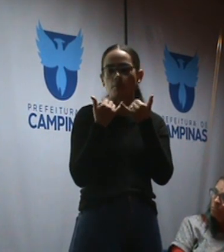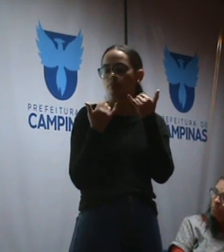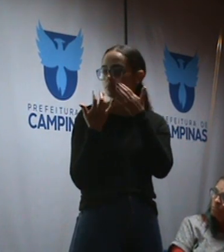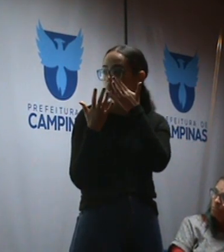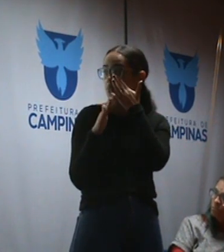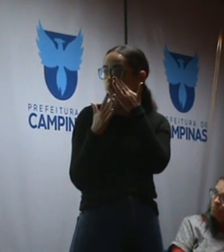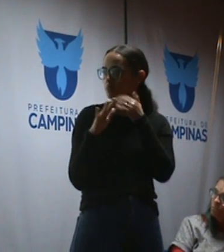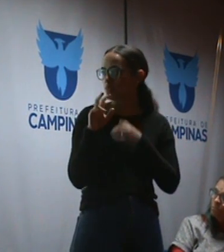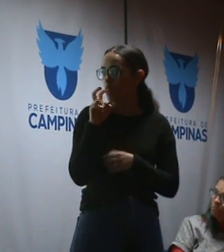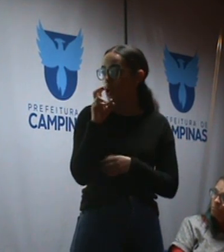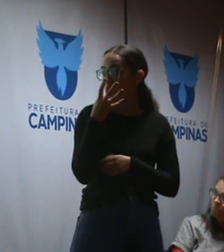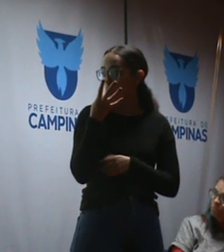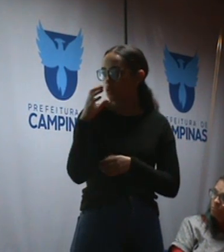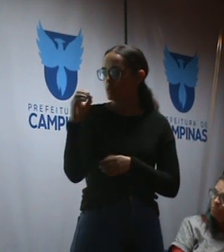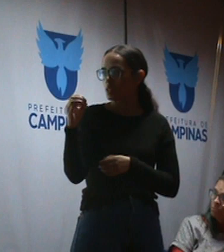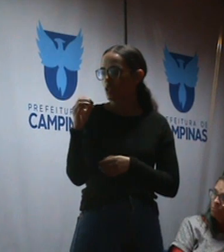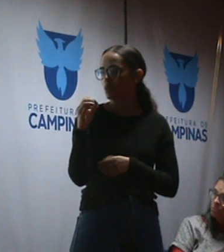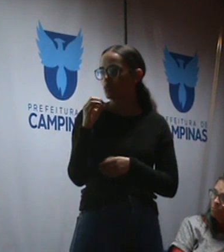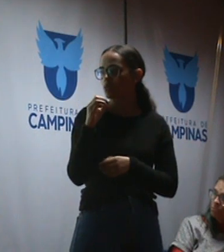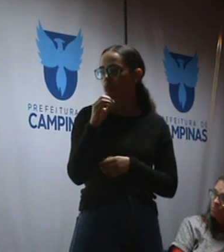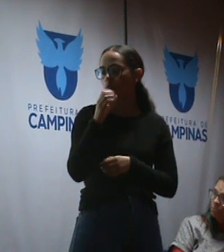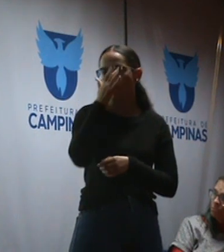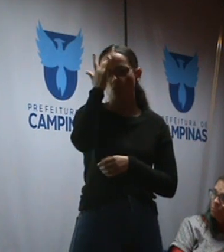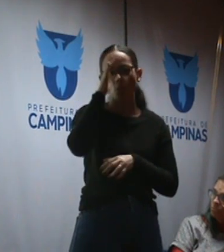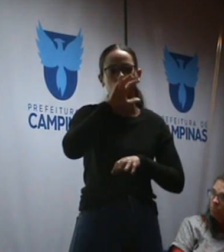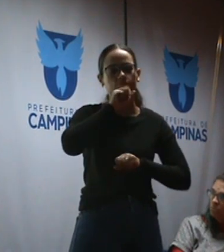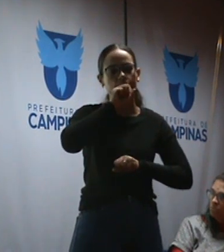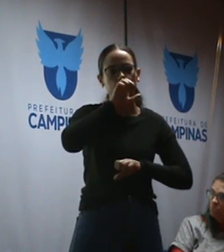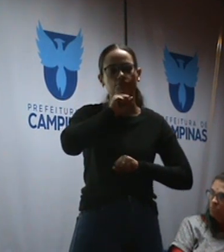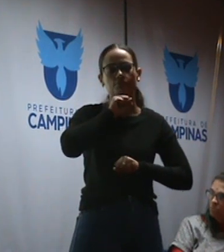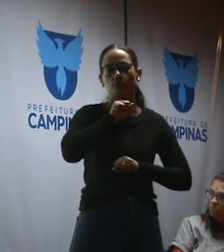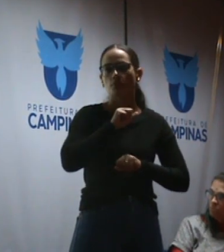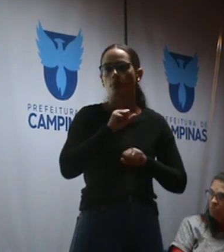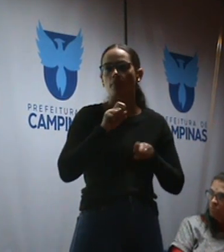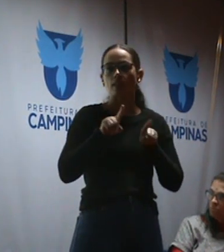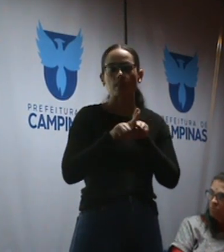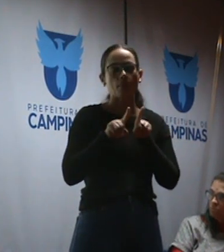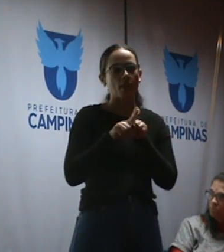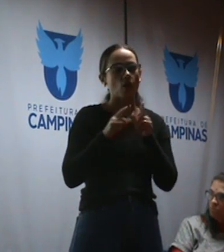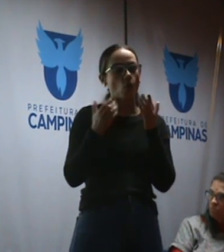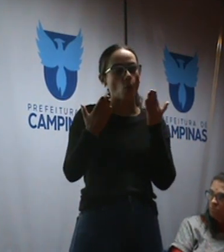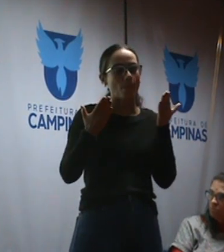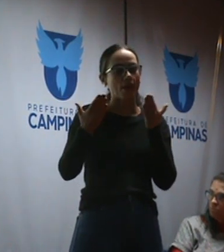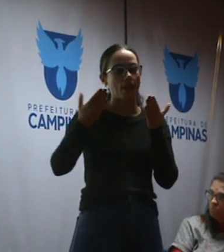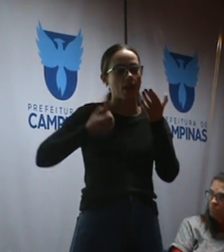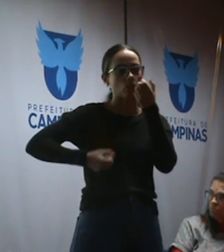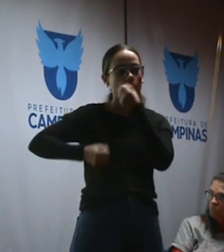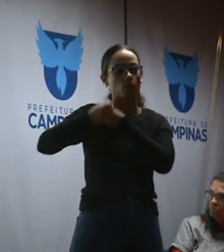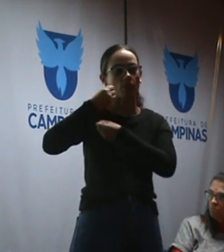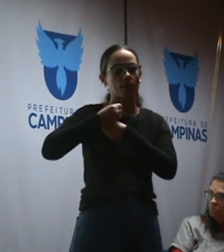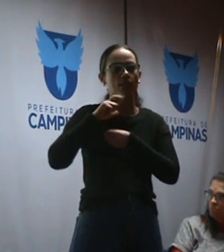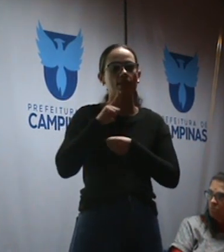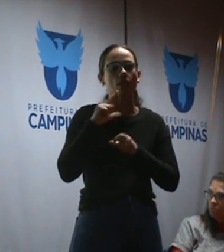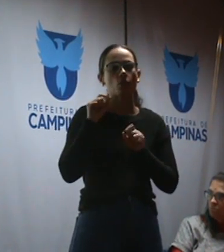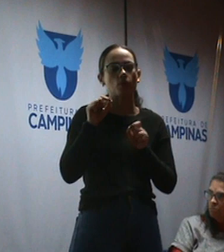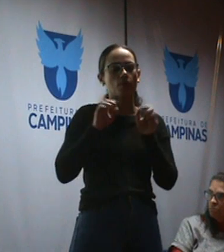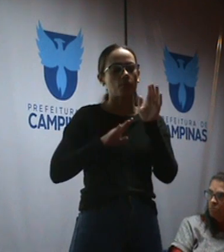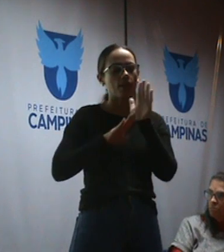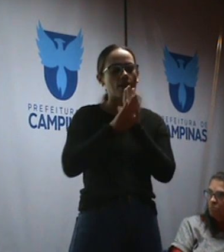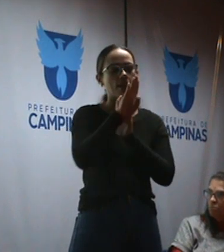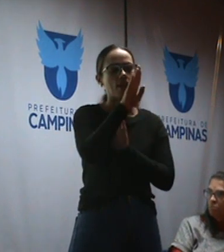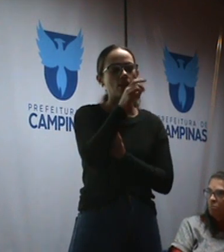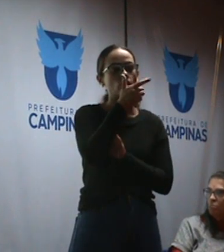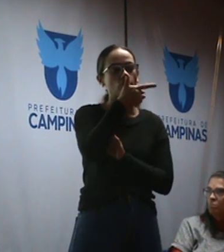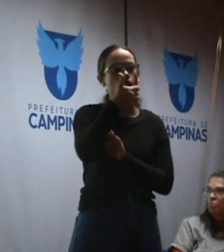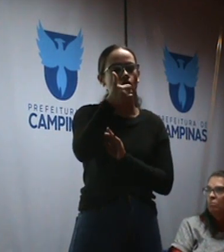400. Em números de casos, né, comparados ao ano passado, a gente tem um aumento aí de